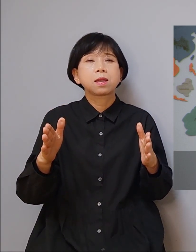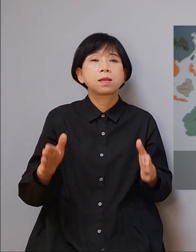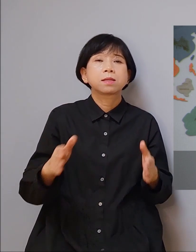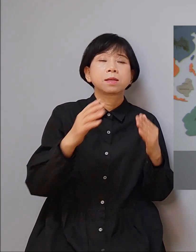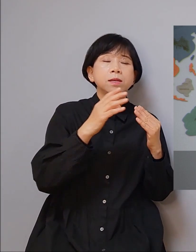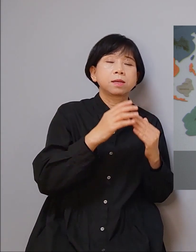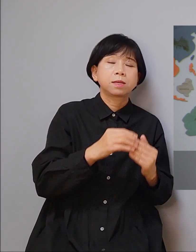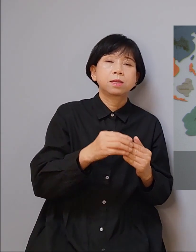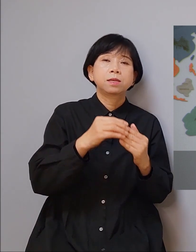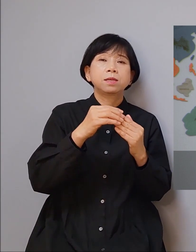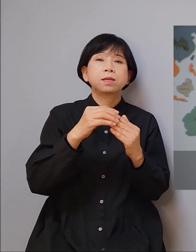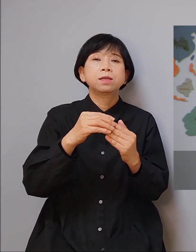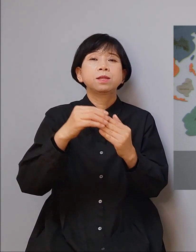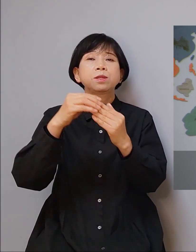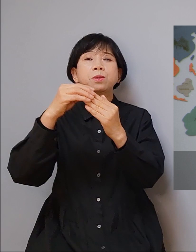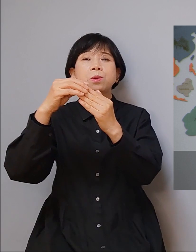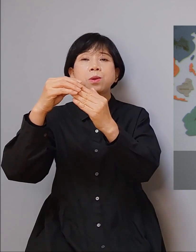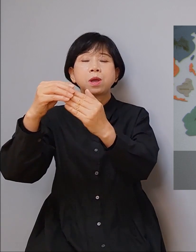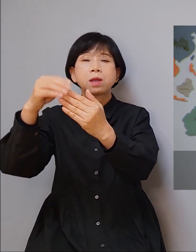동안